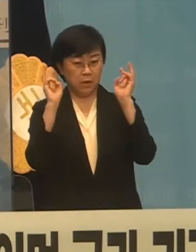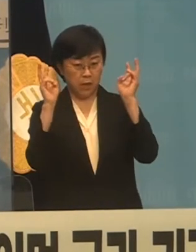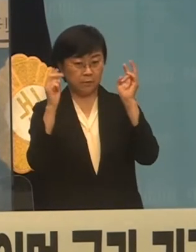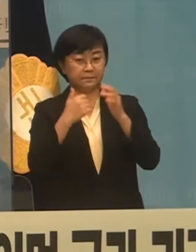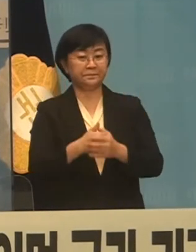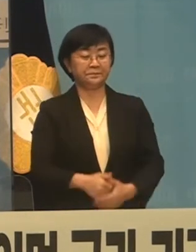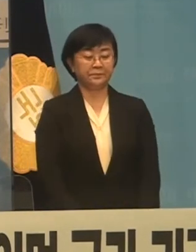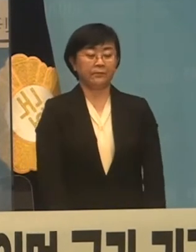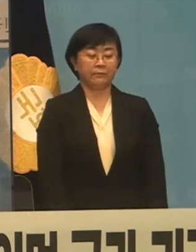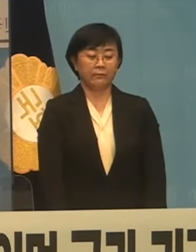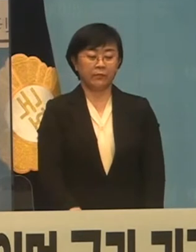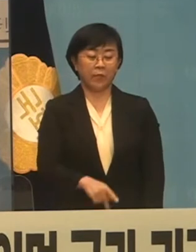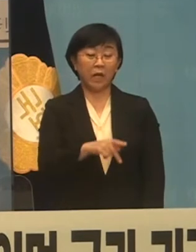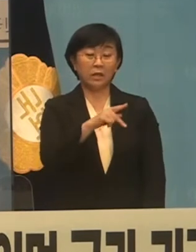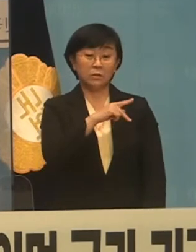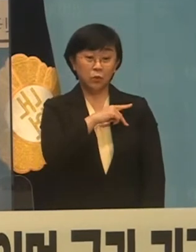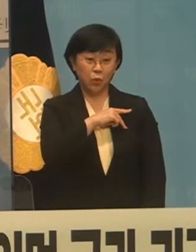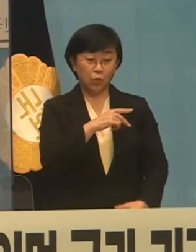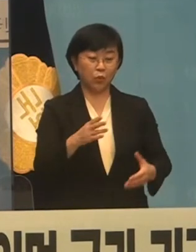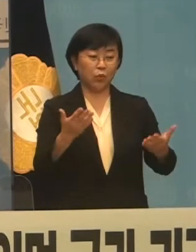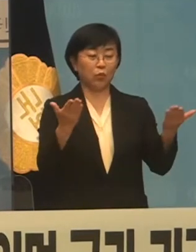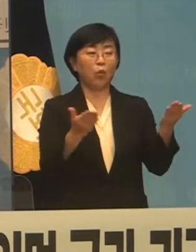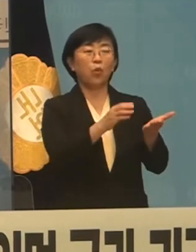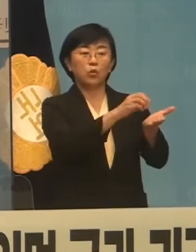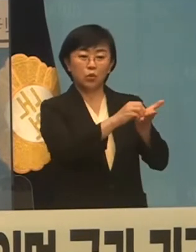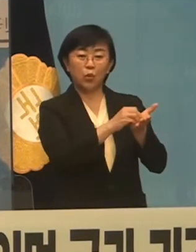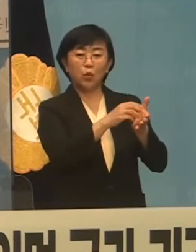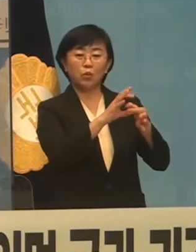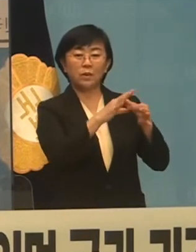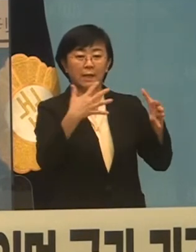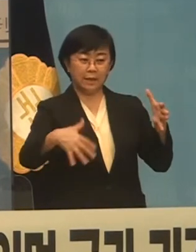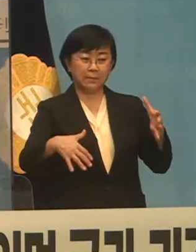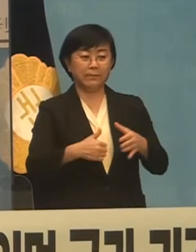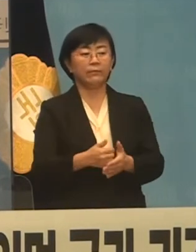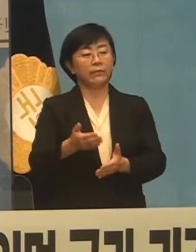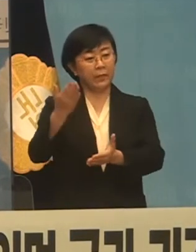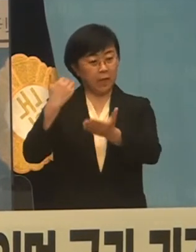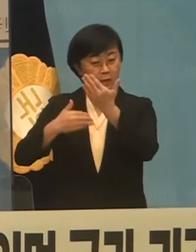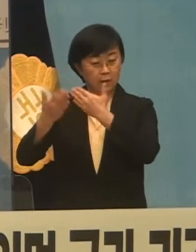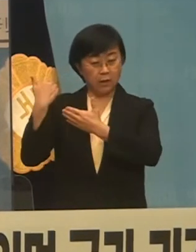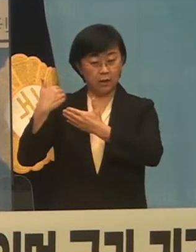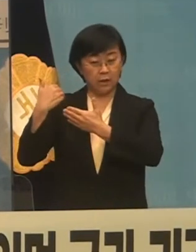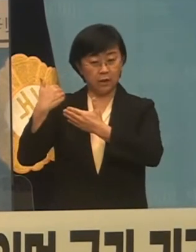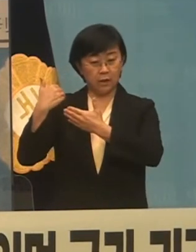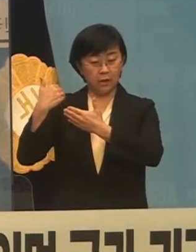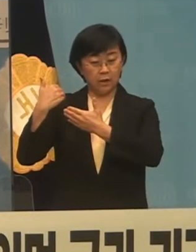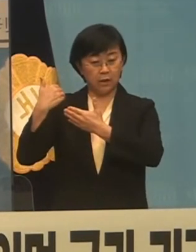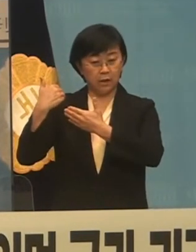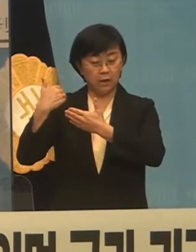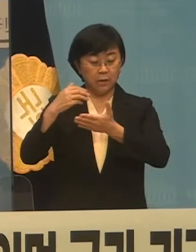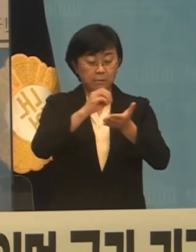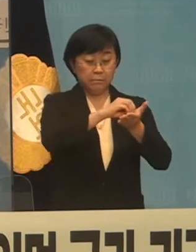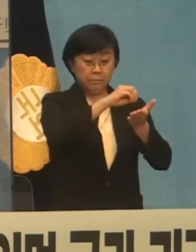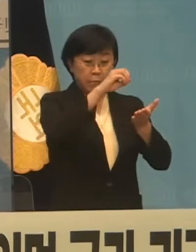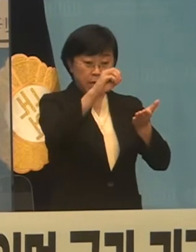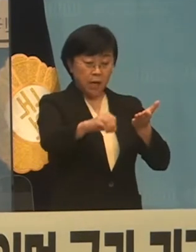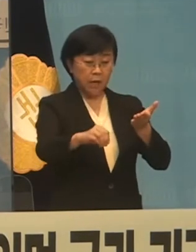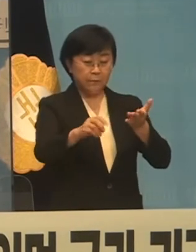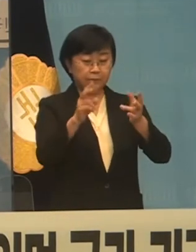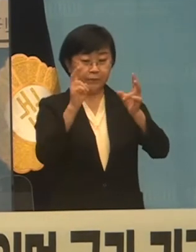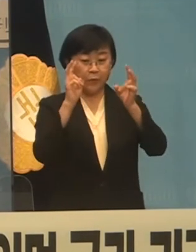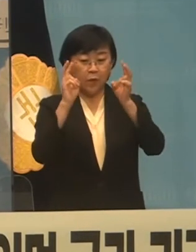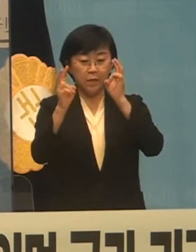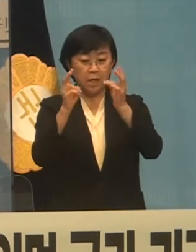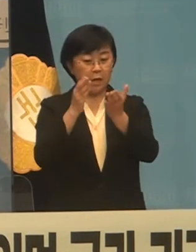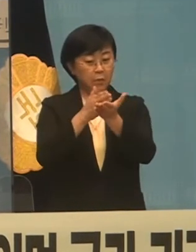아직까지는 금속노조 소속은 아닙니다. 그러나 예전에 금속노조를 탈퇴해서 기업별